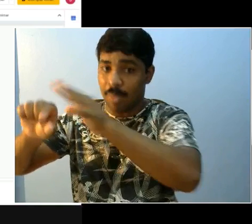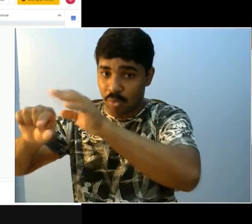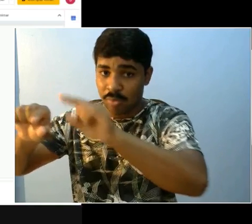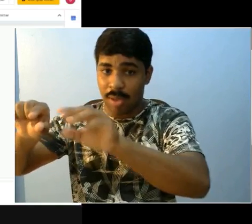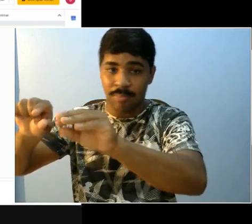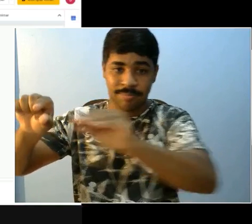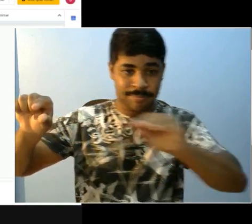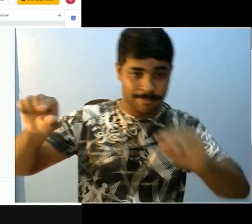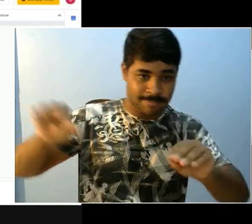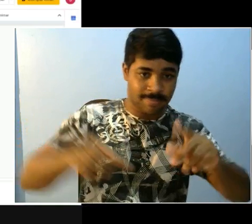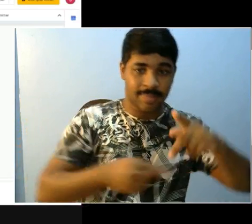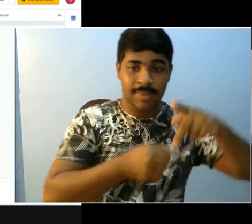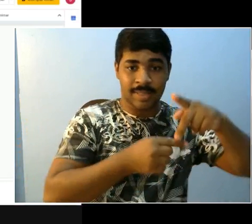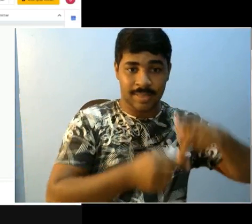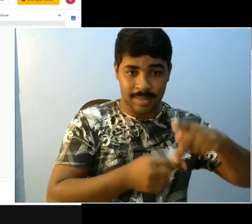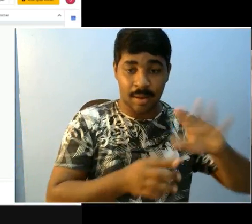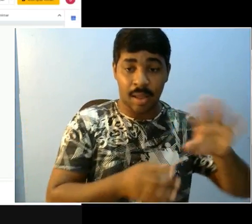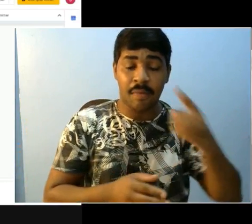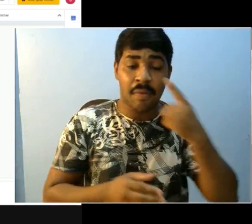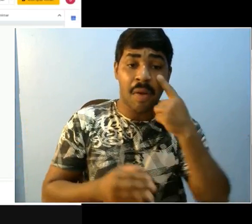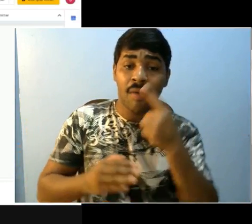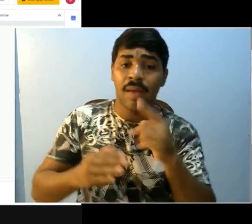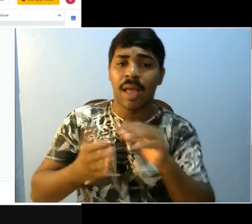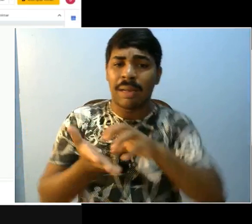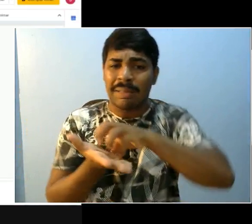é o atrito máximo.